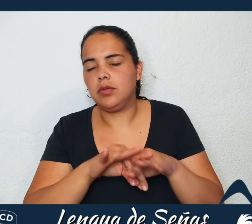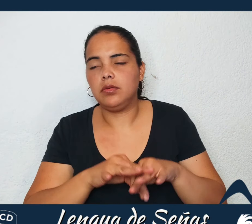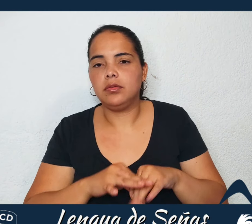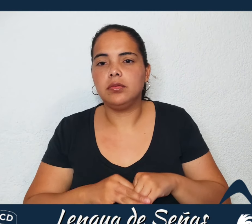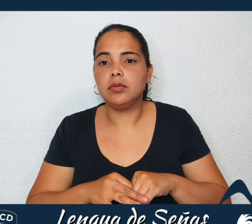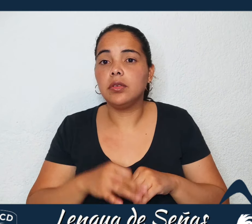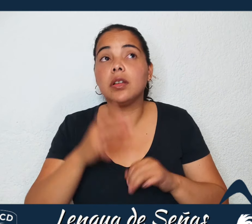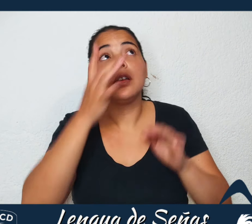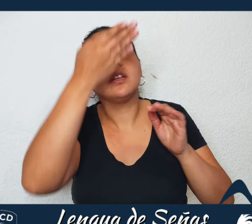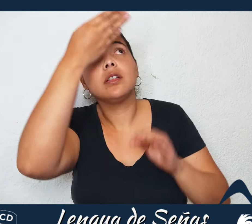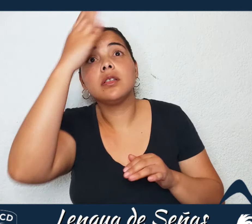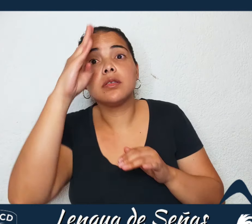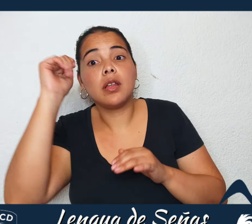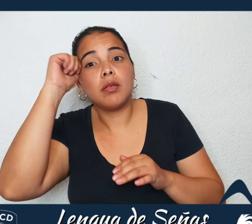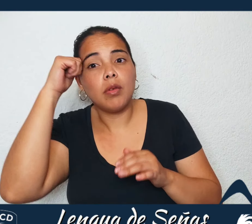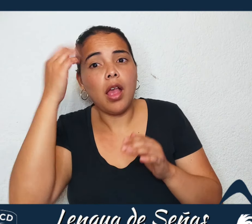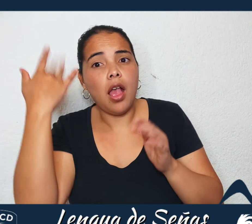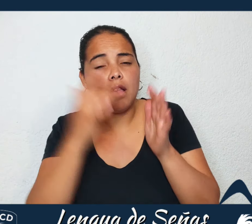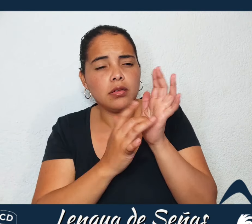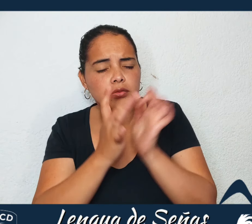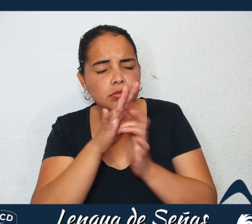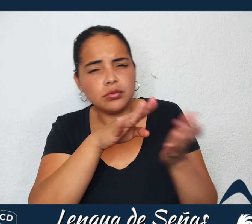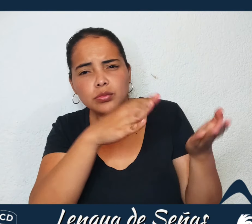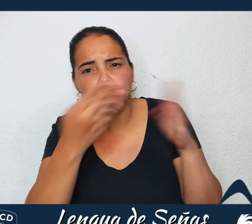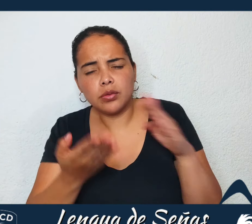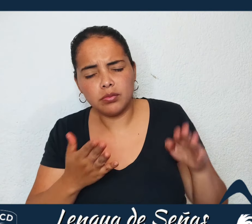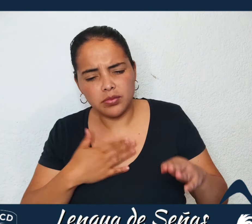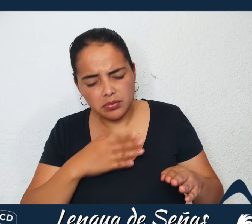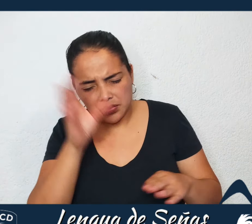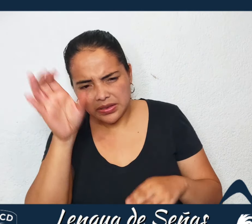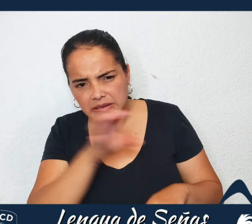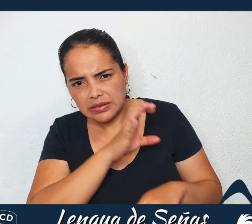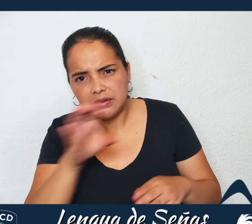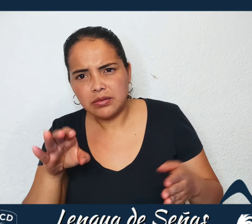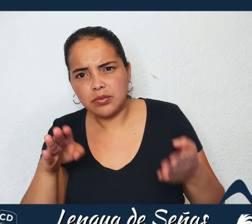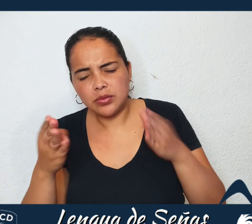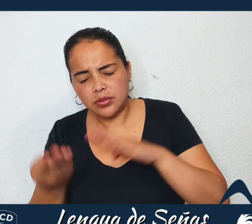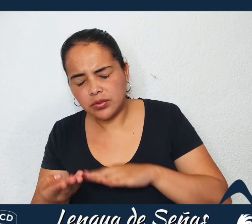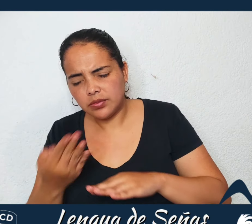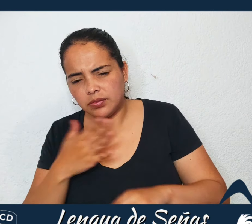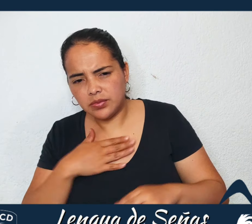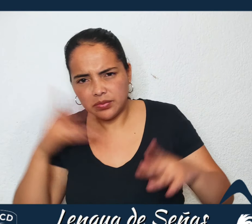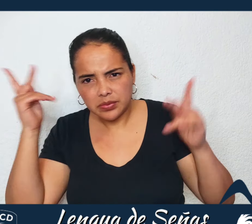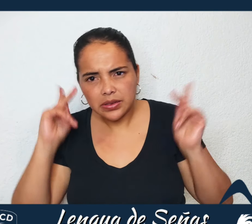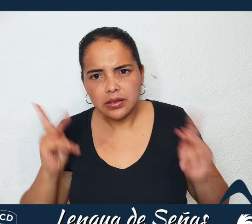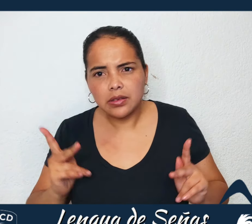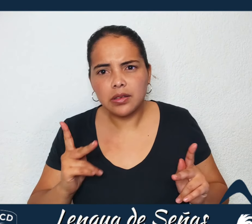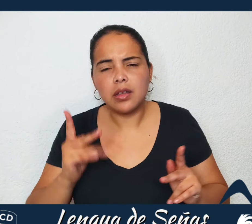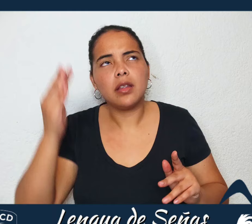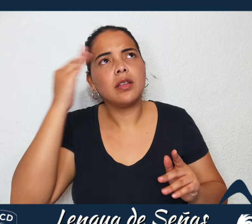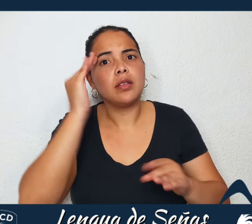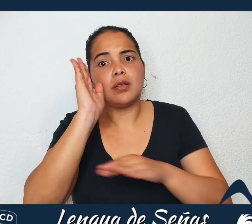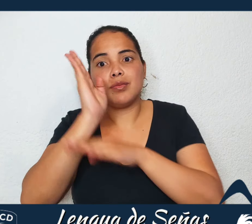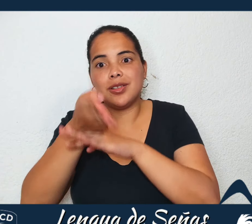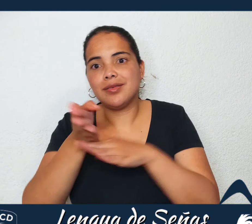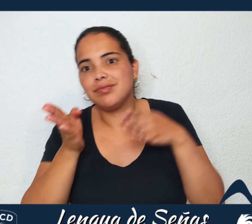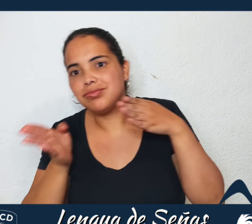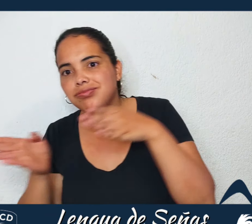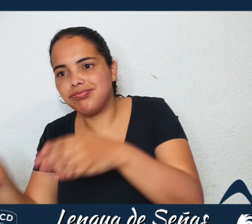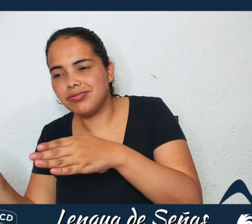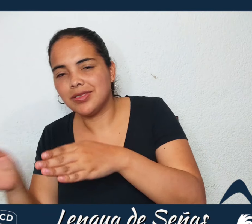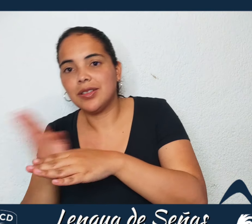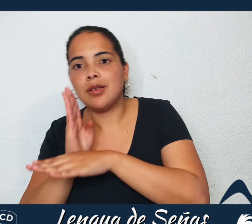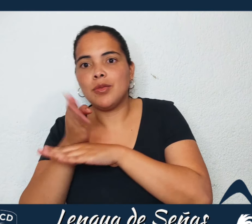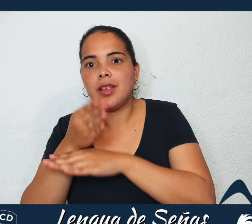dice que Cristo murió por nuestros pecados conforme a las escrituras, y que fue sepultado y